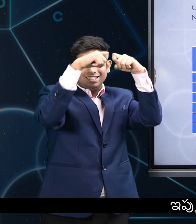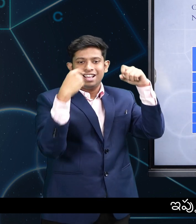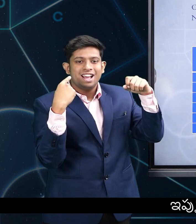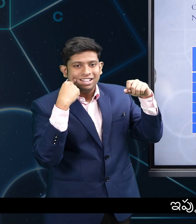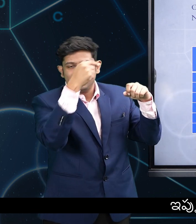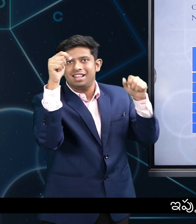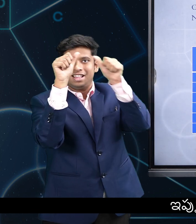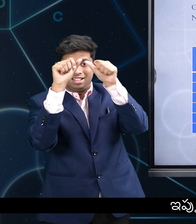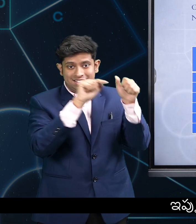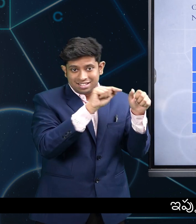x1